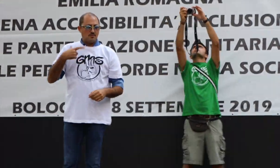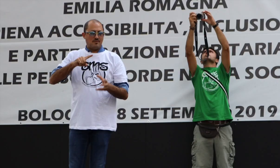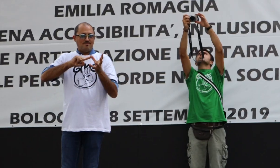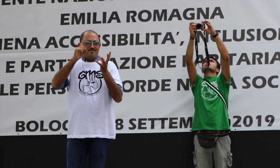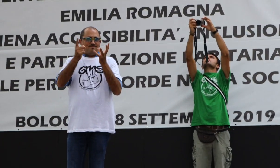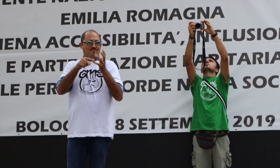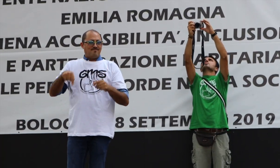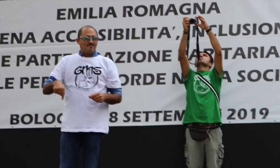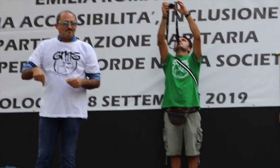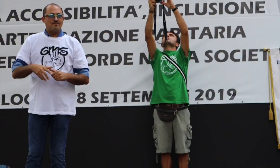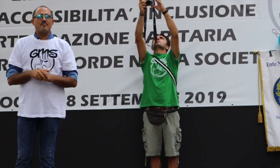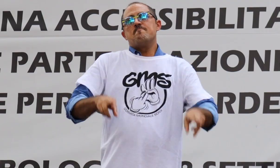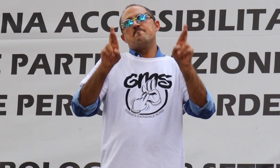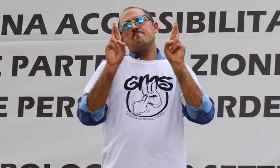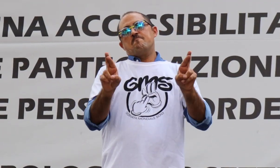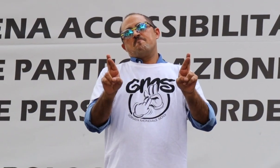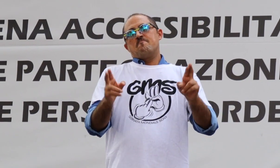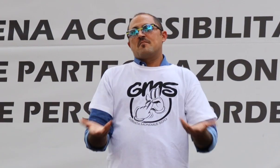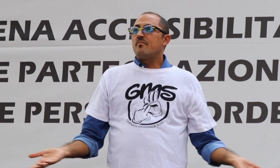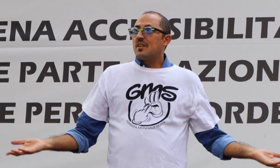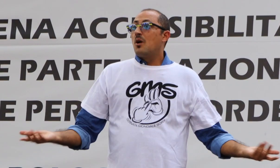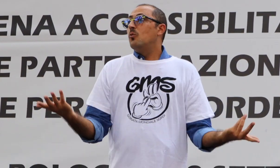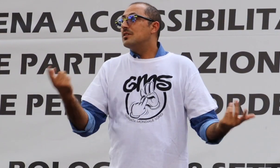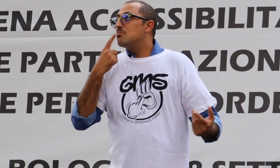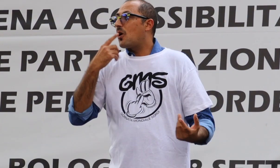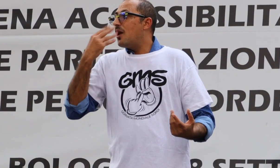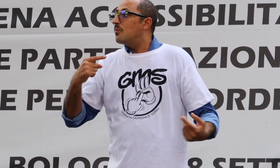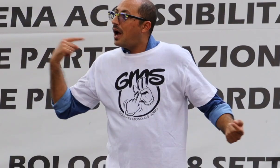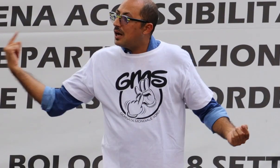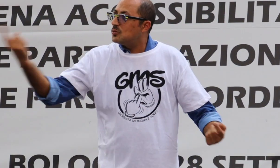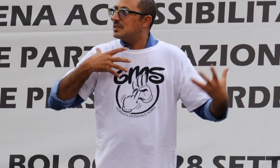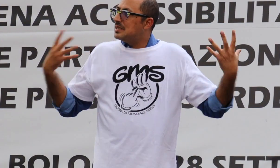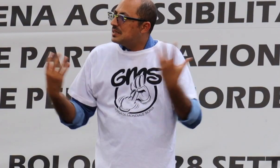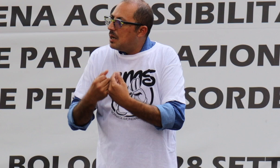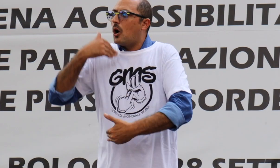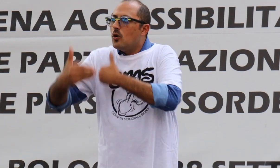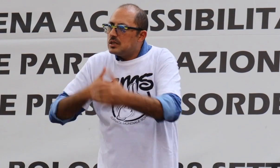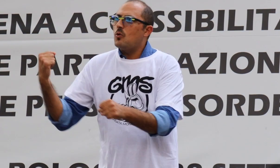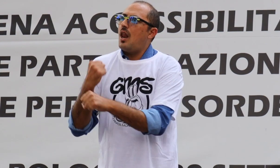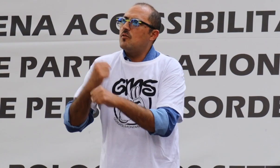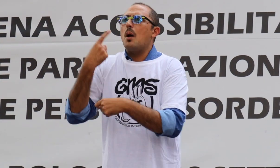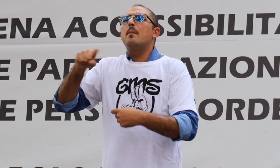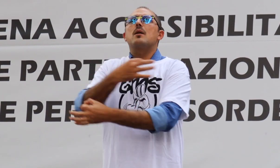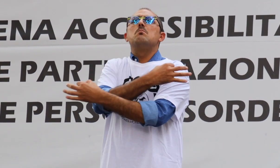Giornata importante in assoluto. Mi auguro che sia una speranza, un in bocca al lupo tutti quanti